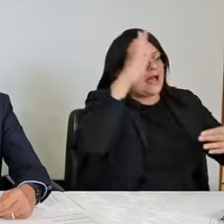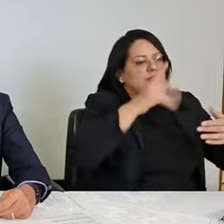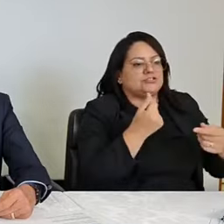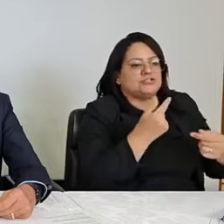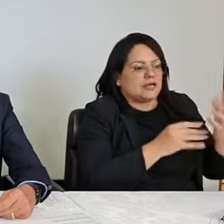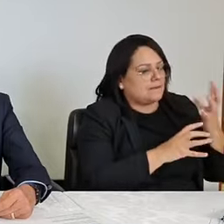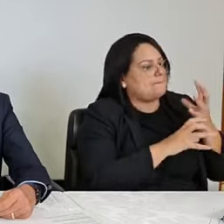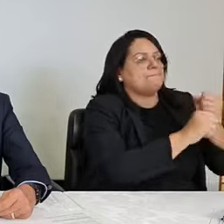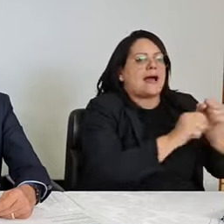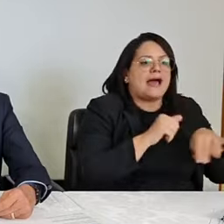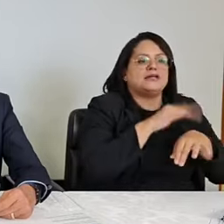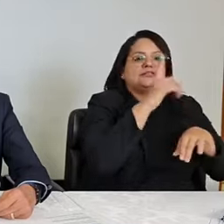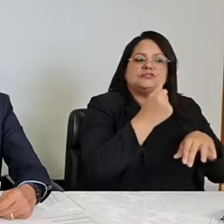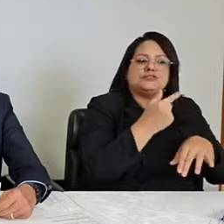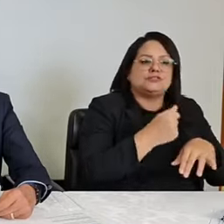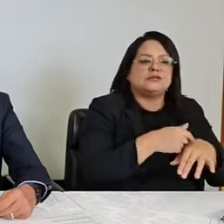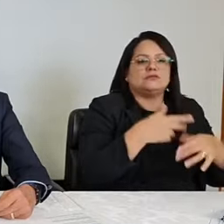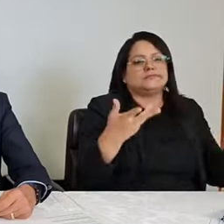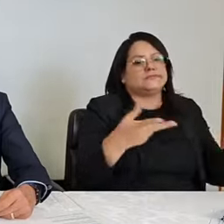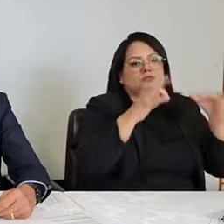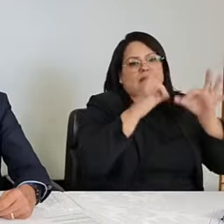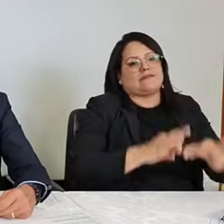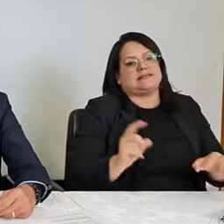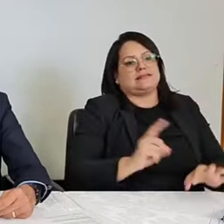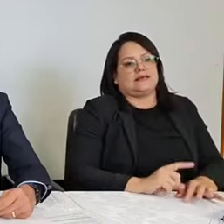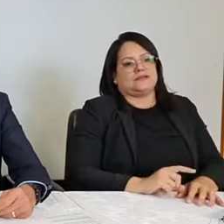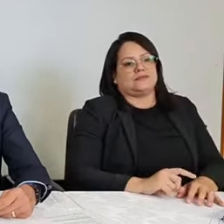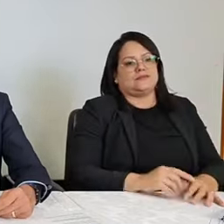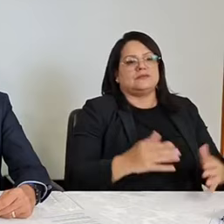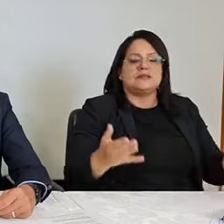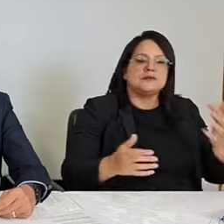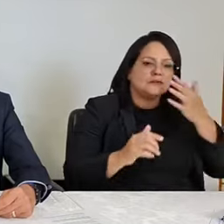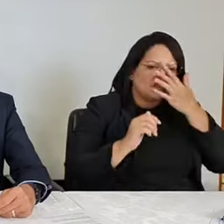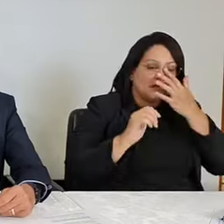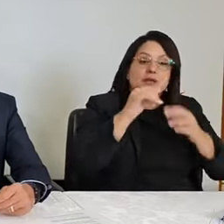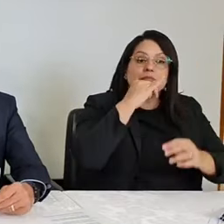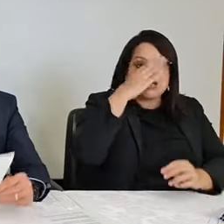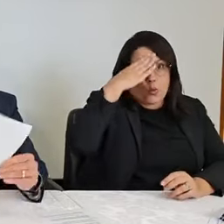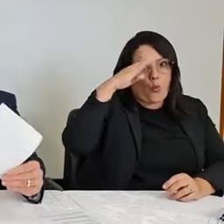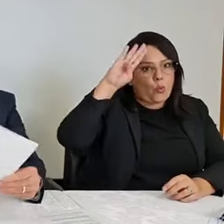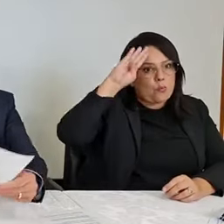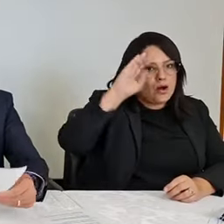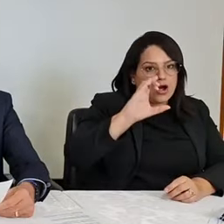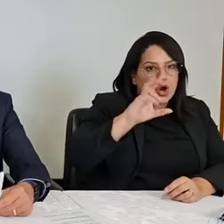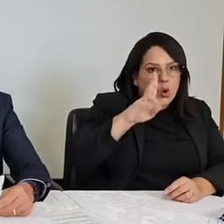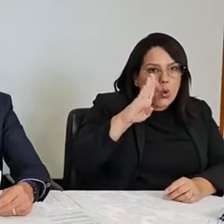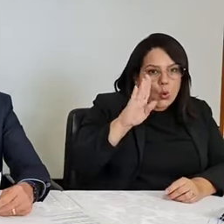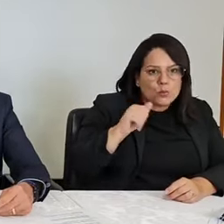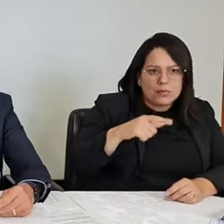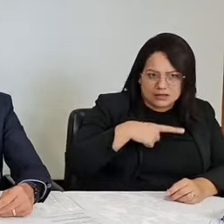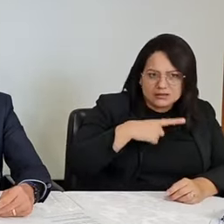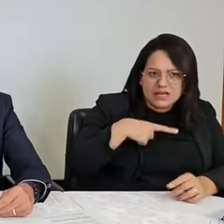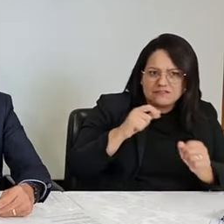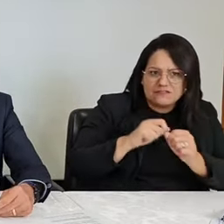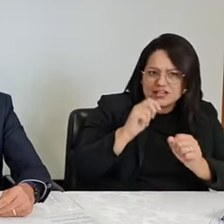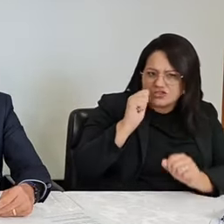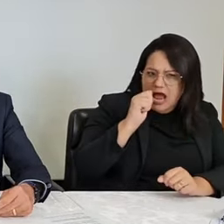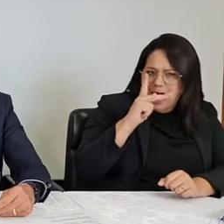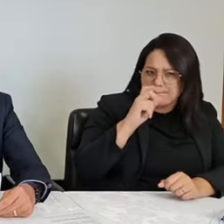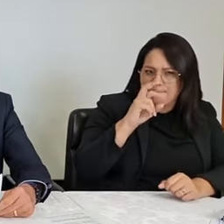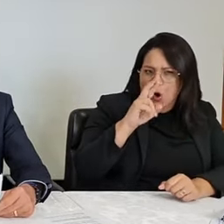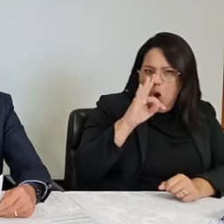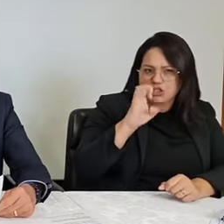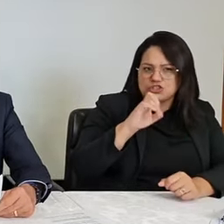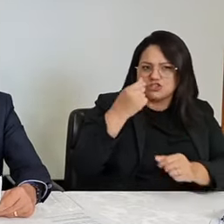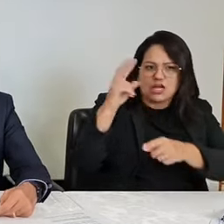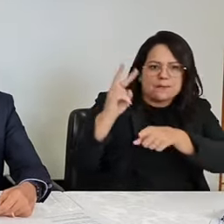e aportaram de forma irregular. Esse aporte irregular, Cuba, por exemplo, estaria incluído nesse aporte irregular? Um empréstimo